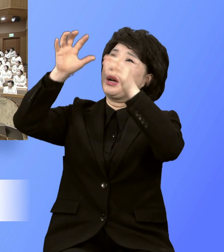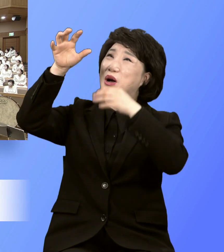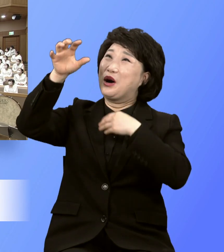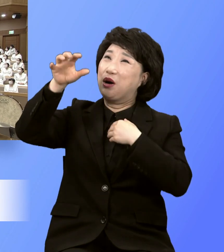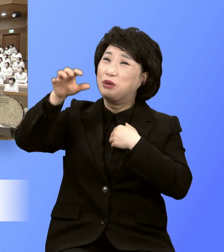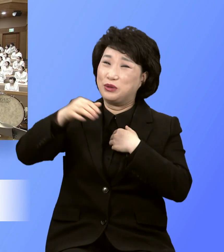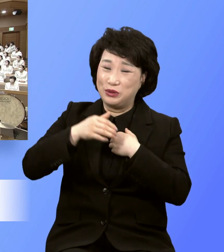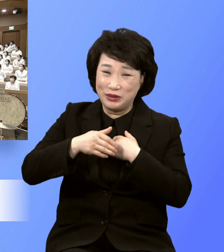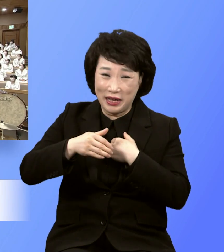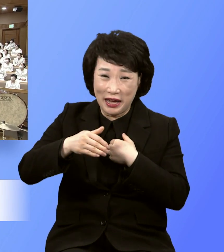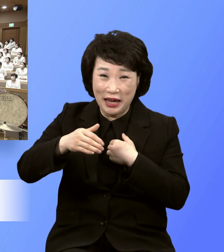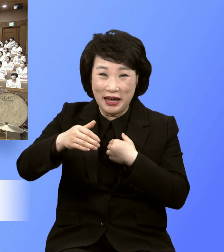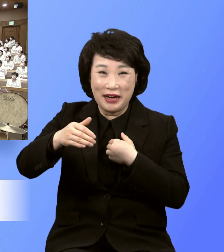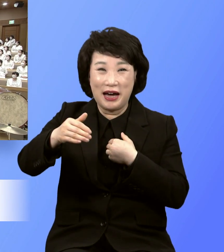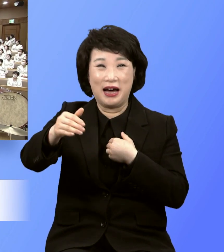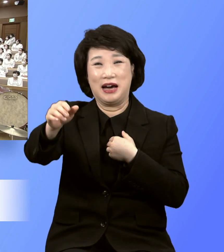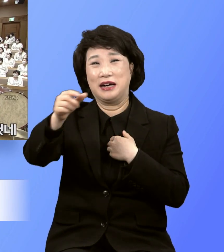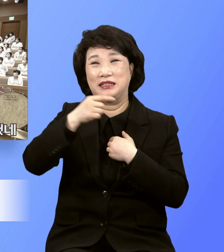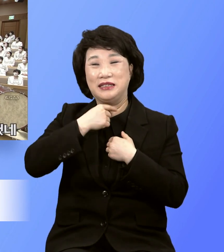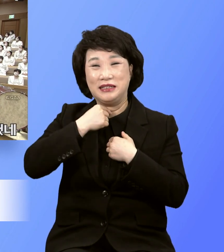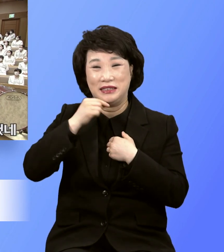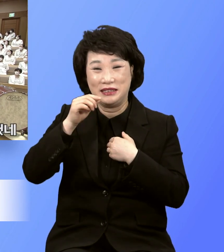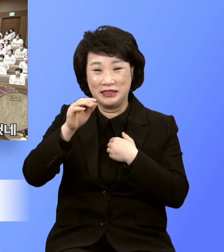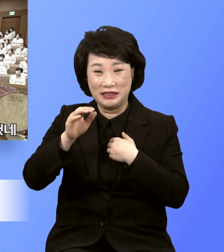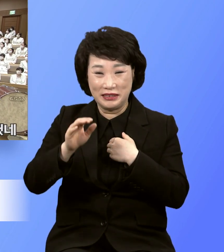나 천국에